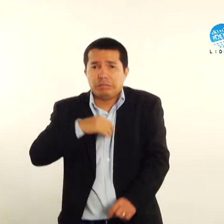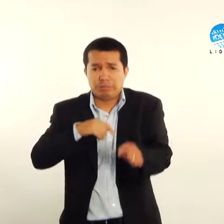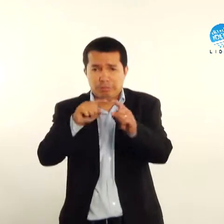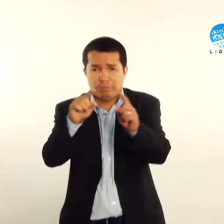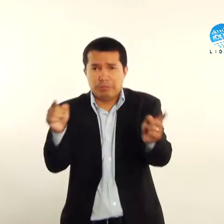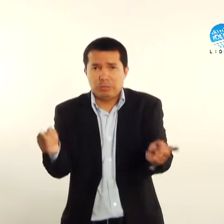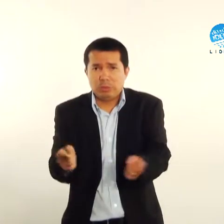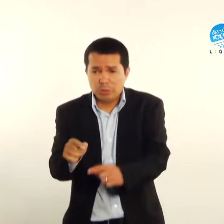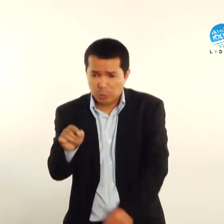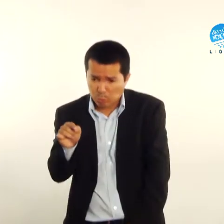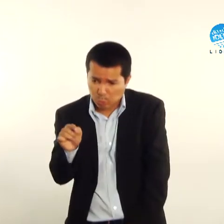E baixou.